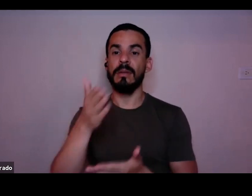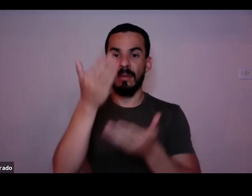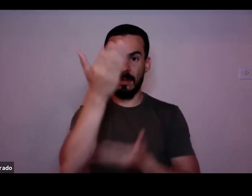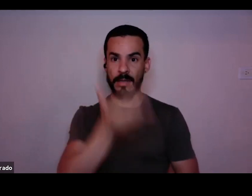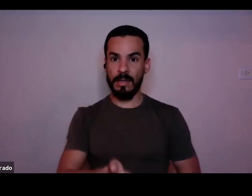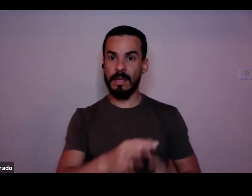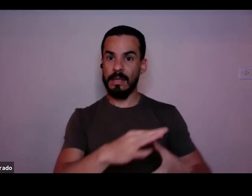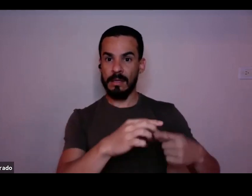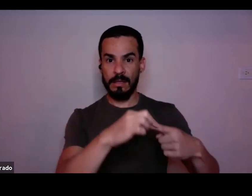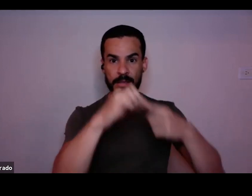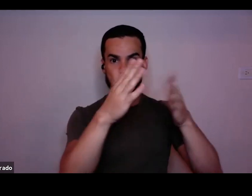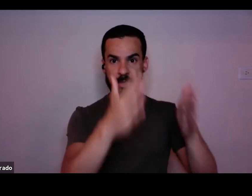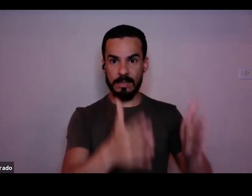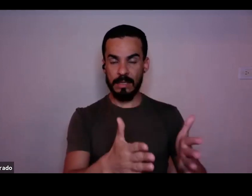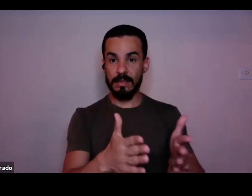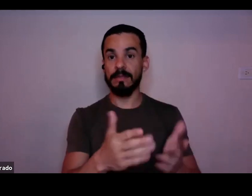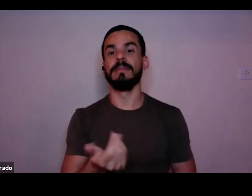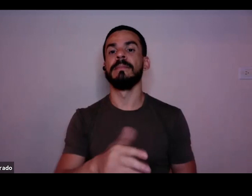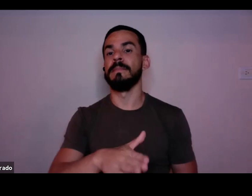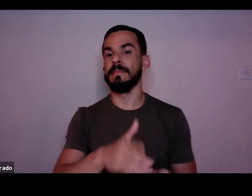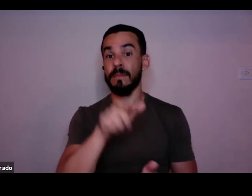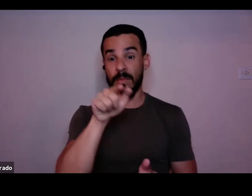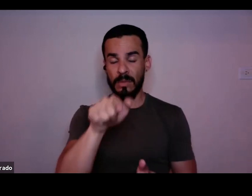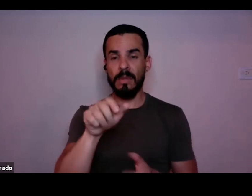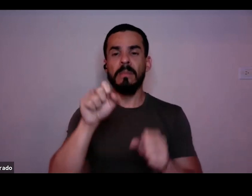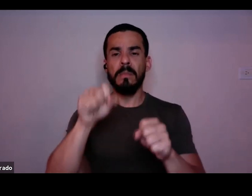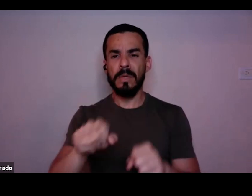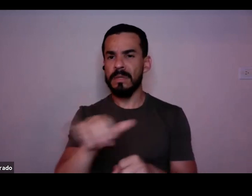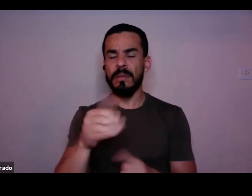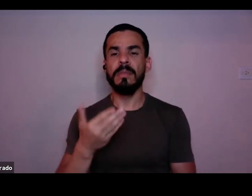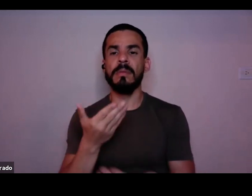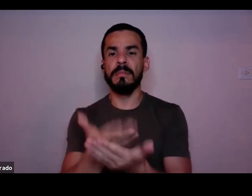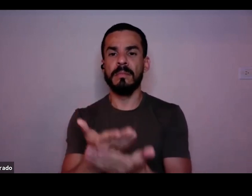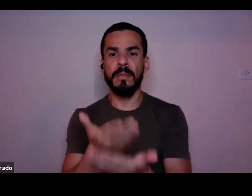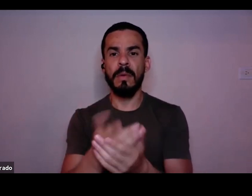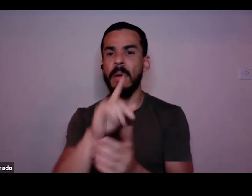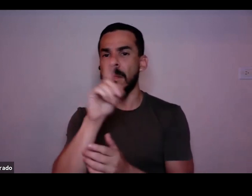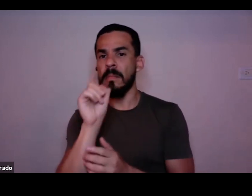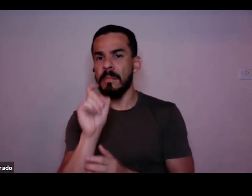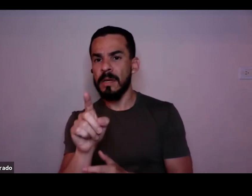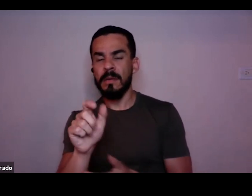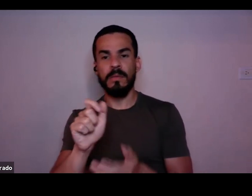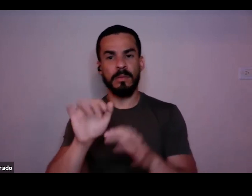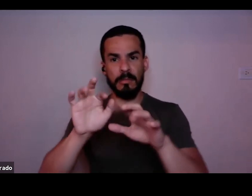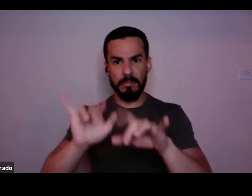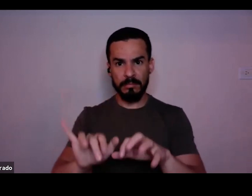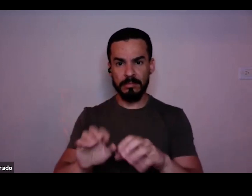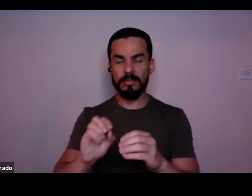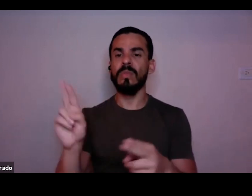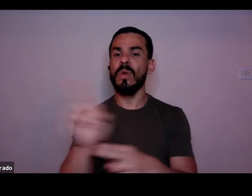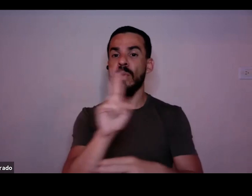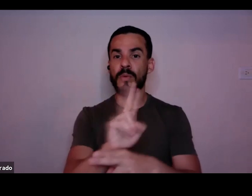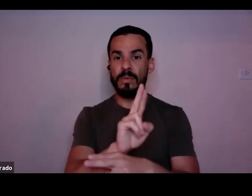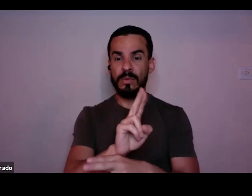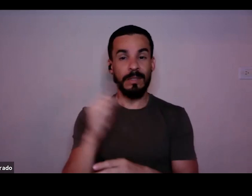especialista durante el cual ustedes pueden también plantear preguntas por escrito utilizando para ello